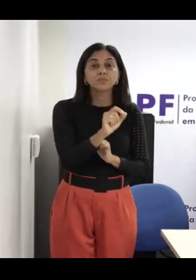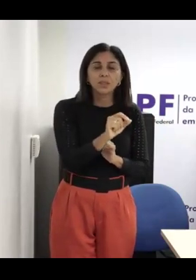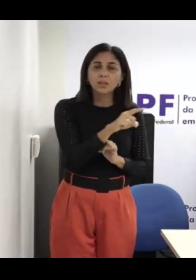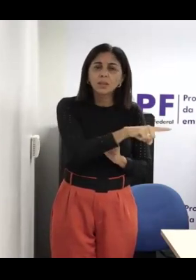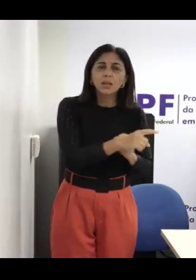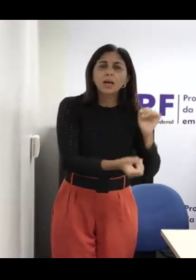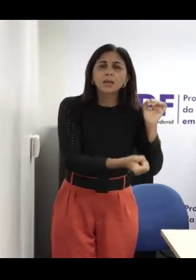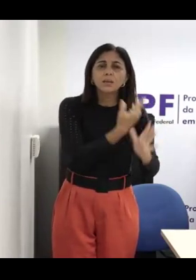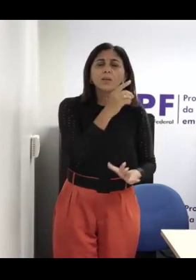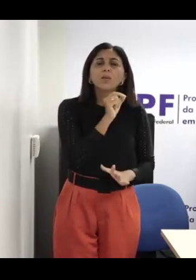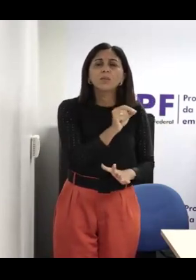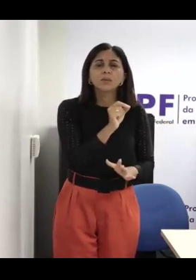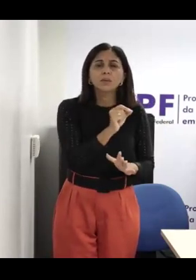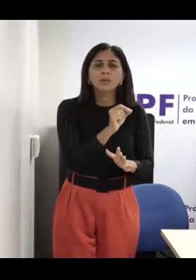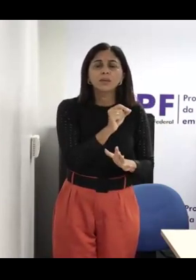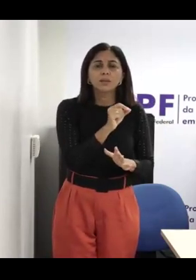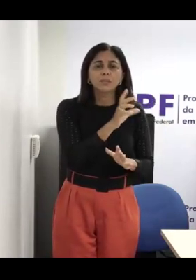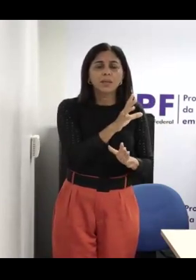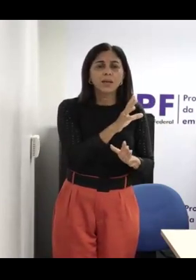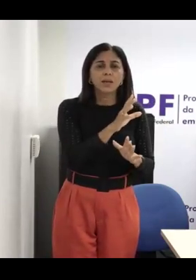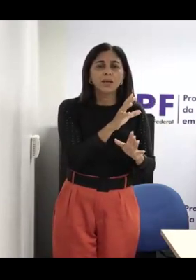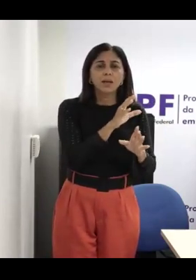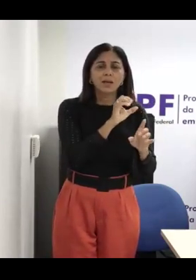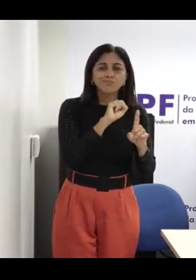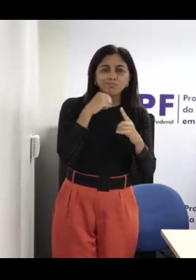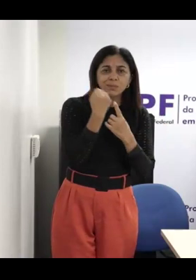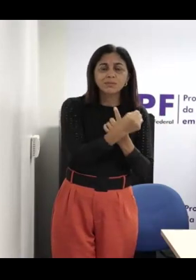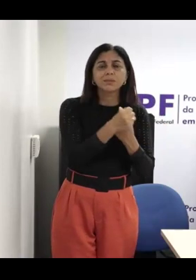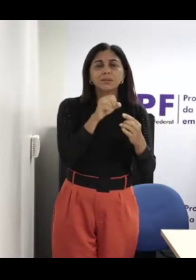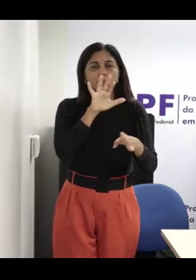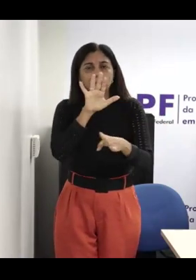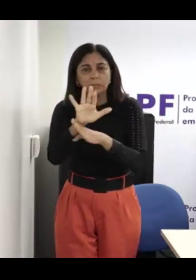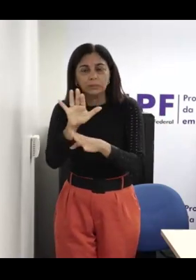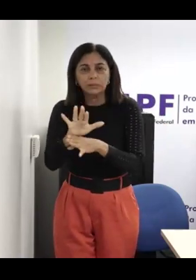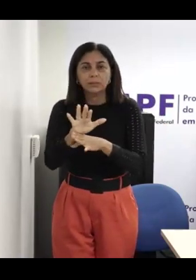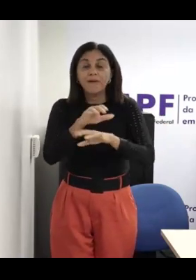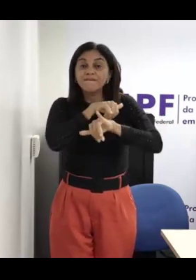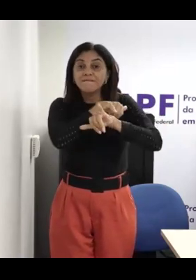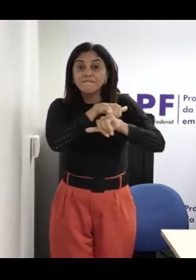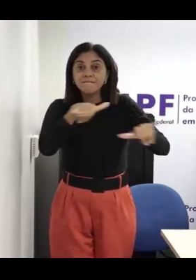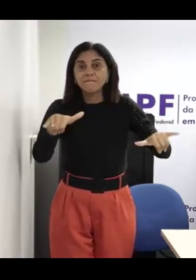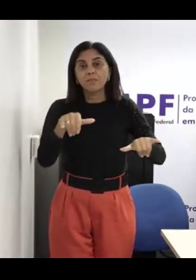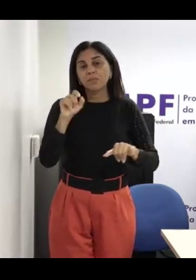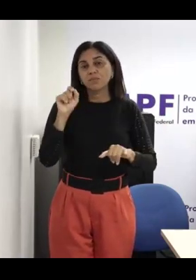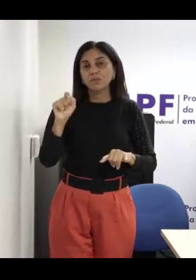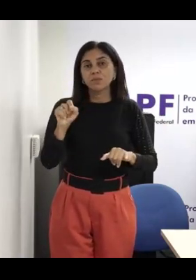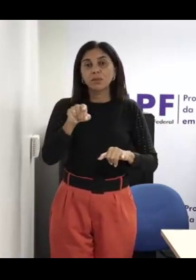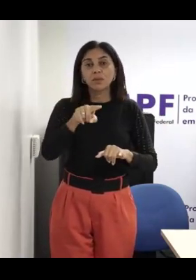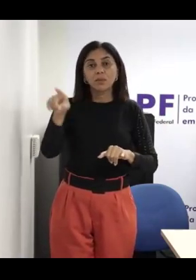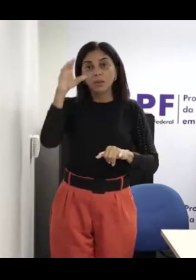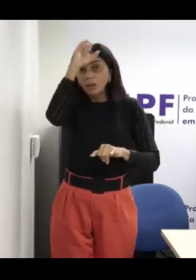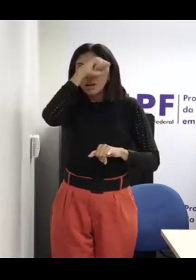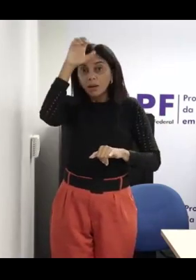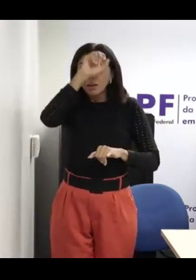junto com a assistência social né fazendo aí esse importante trabalho de divulgação e conscientização